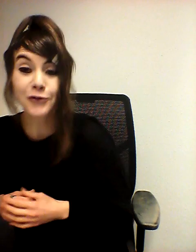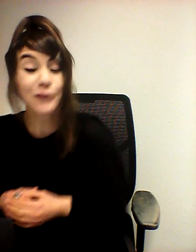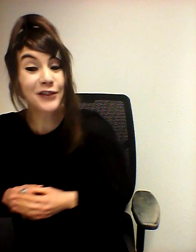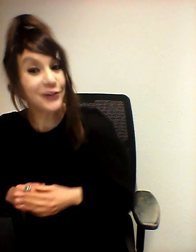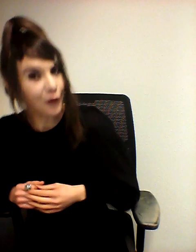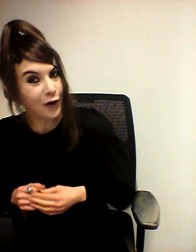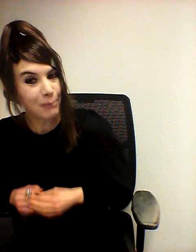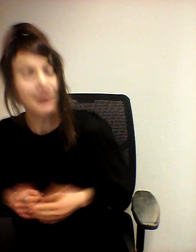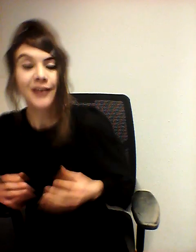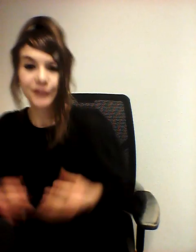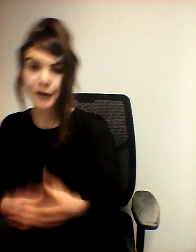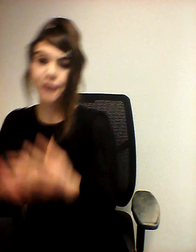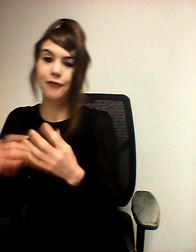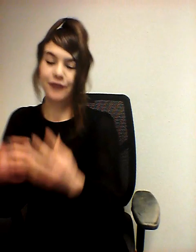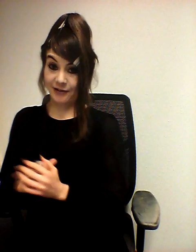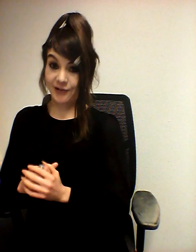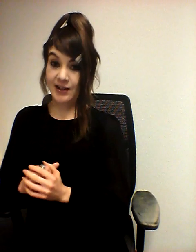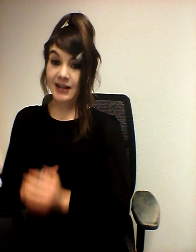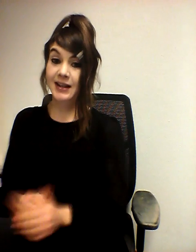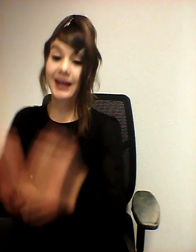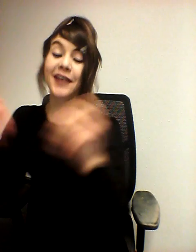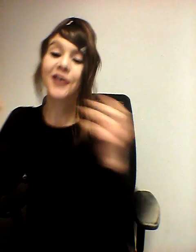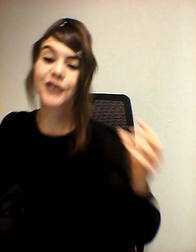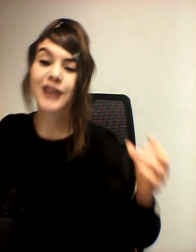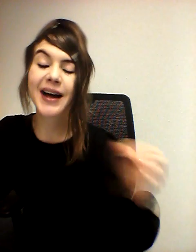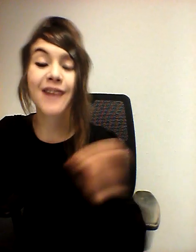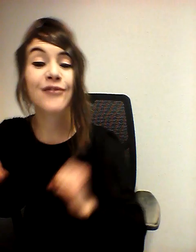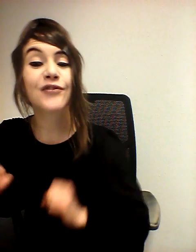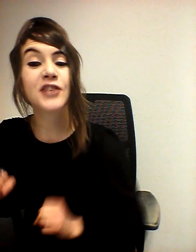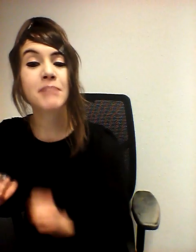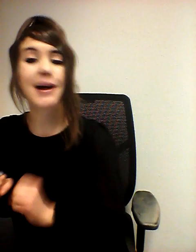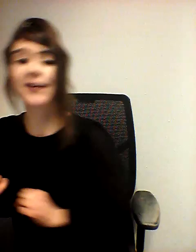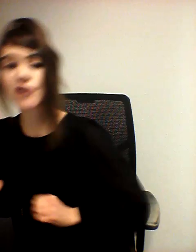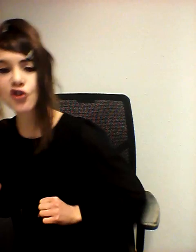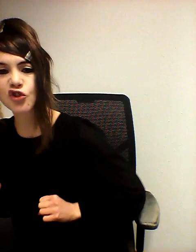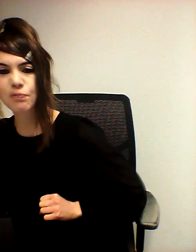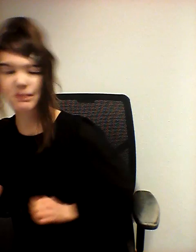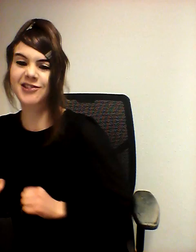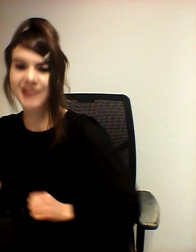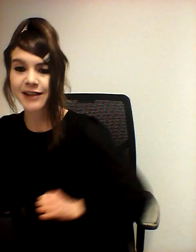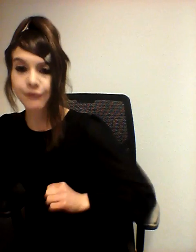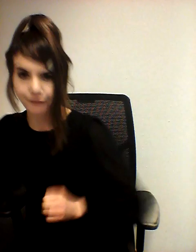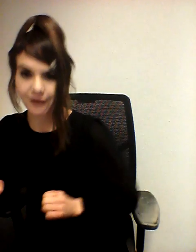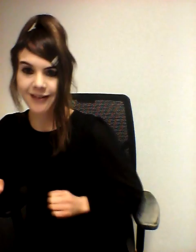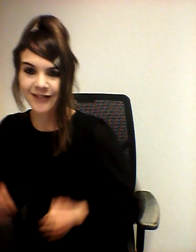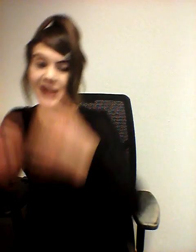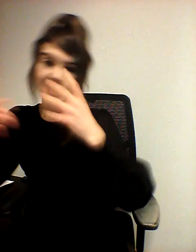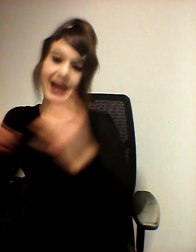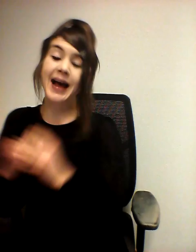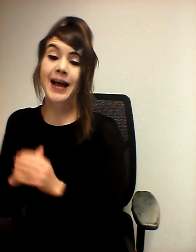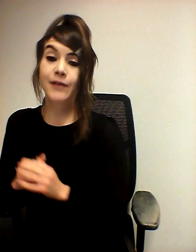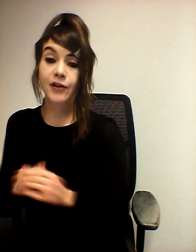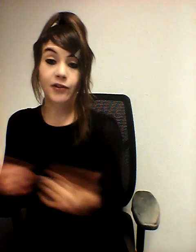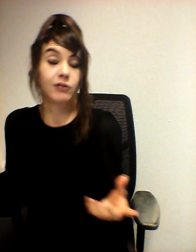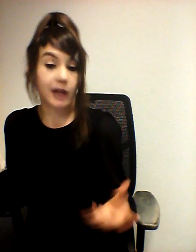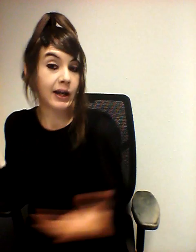ik ook invloed uitoefenen op de vertering, de enzymatische splitsing van eiwitten. Nou ja,